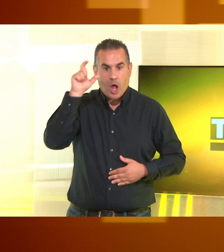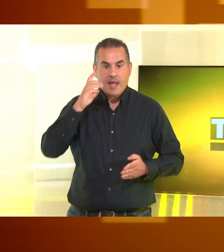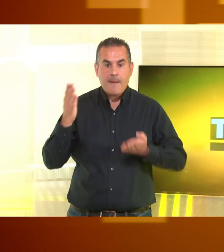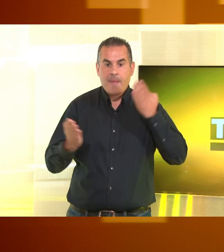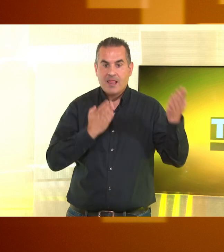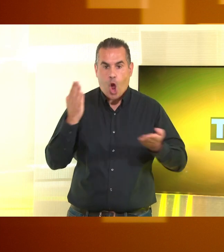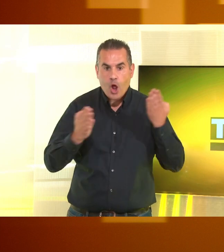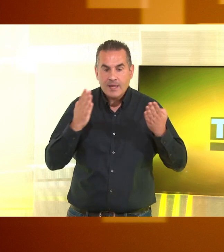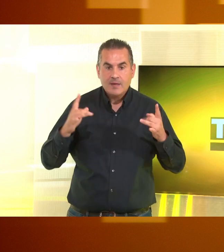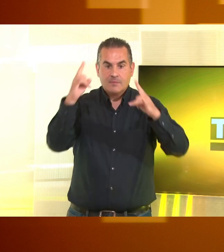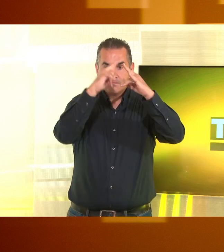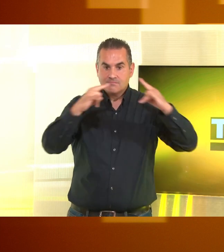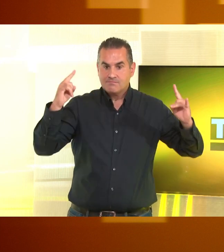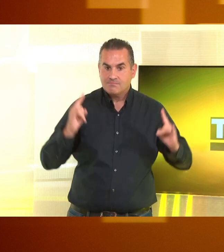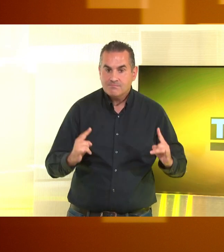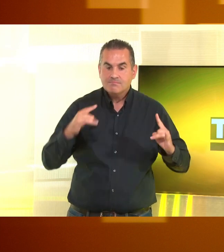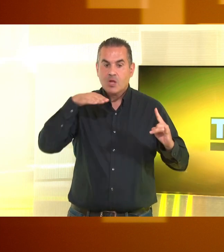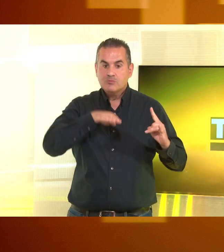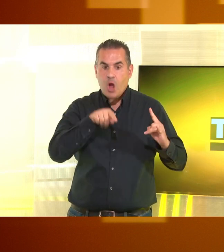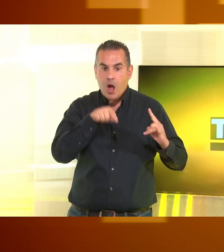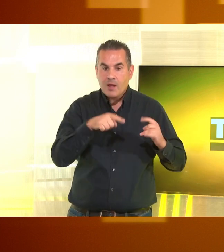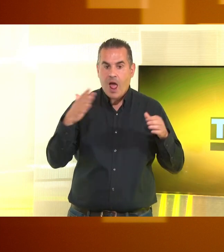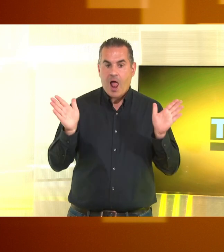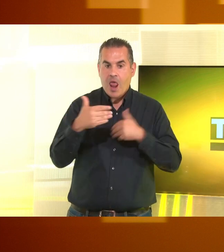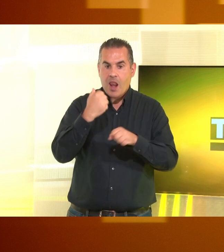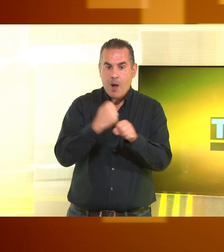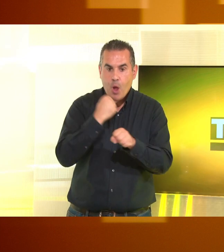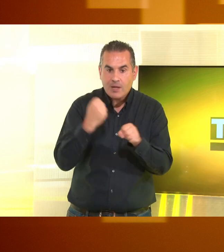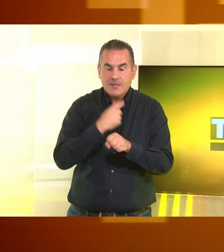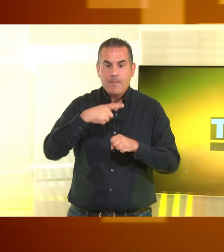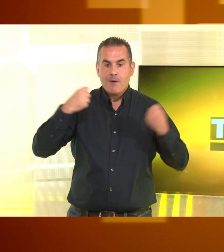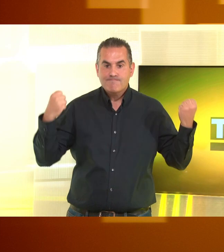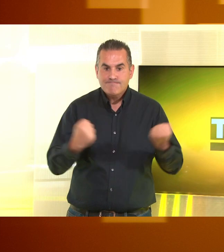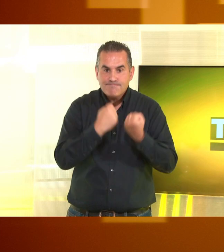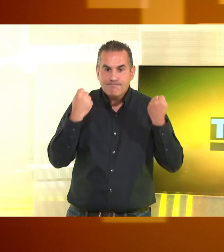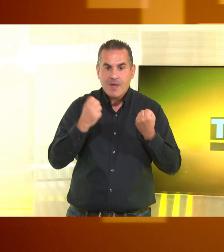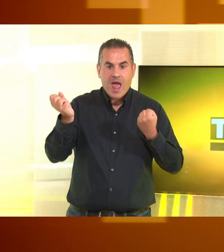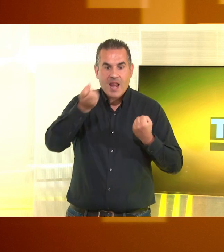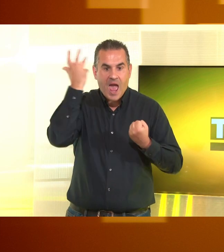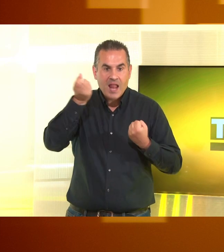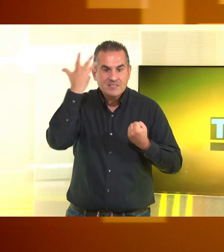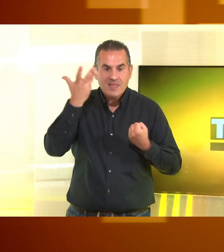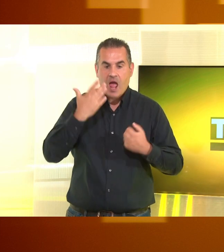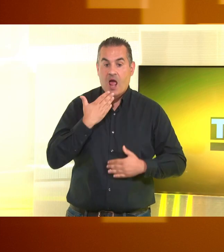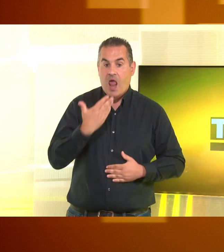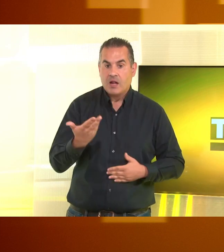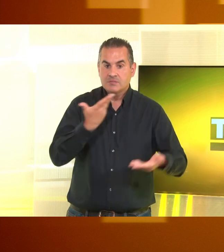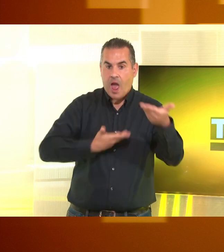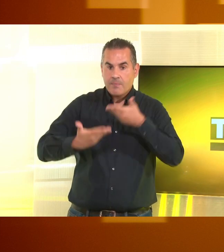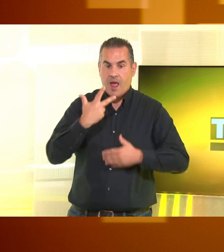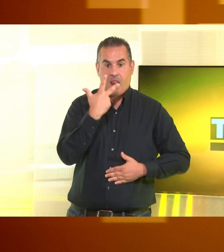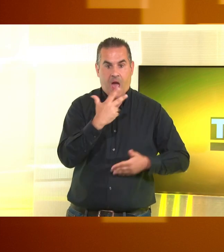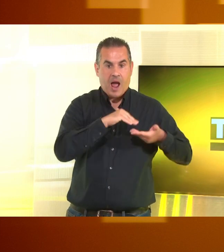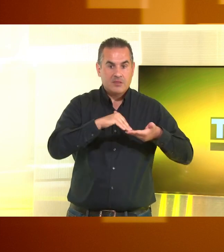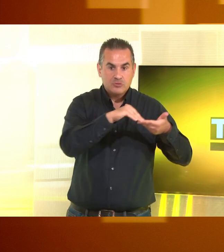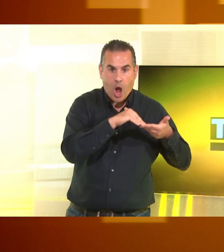Sei giorni di spettacoli sotto il tendone e di laboratori per promuovere la creatività grazie a una collaborazione tra associazioni, cittadini e artisti